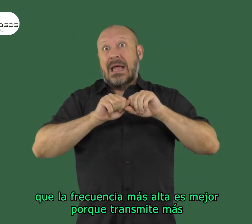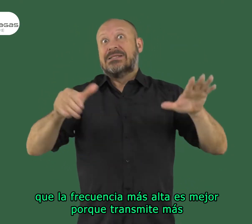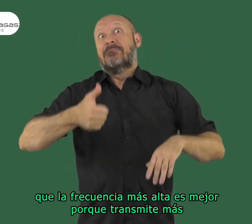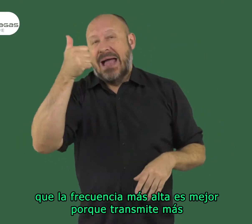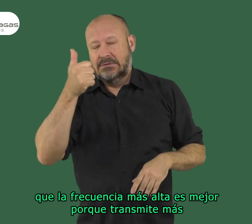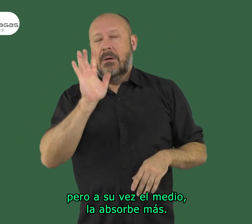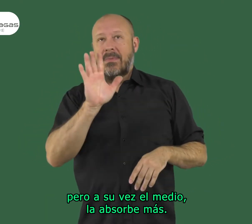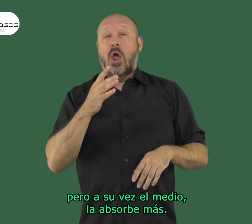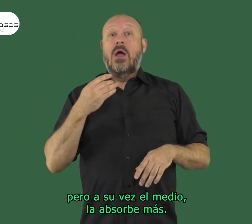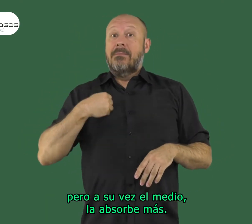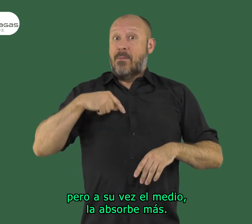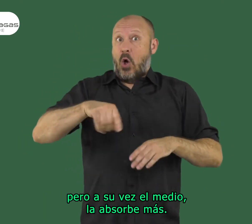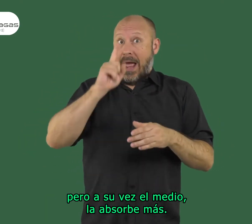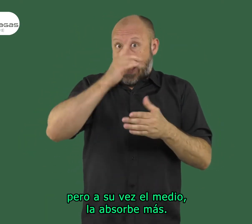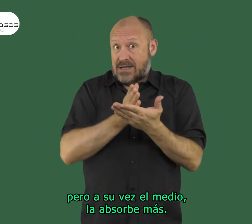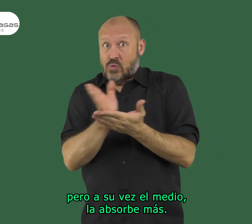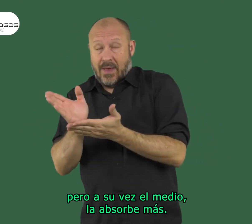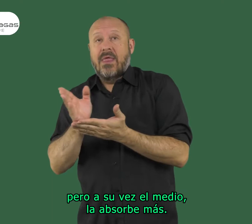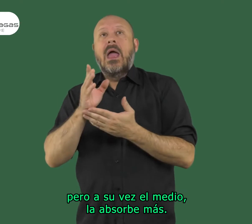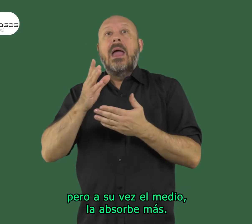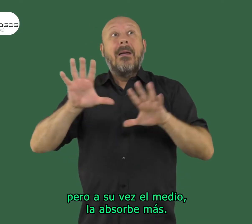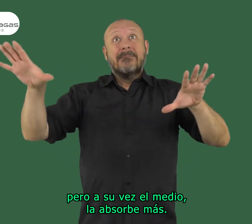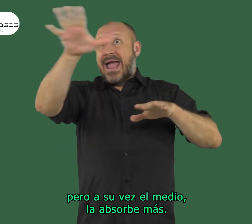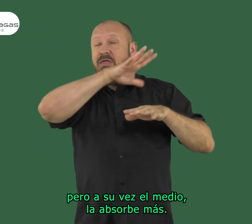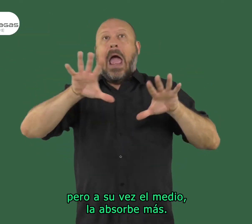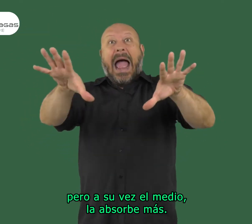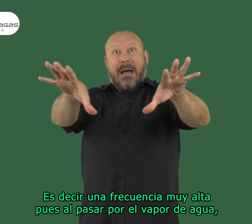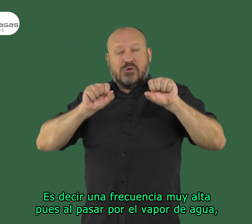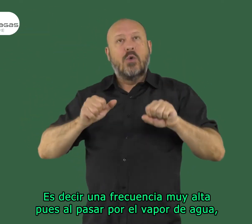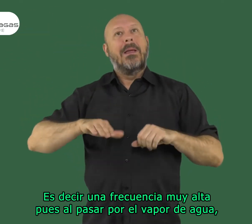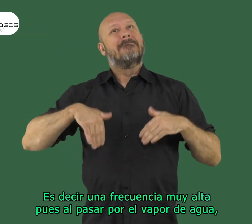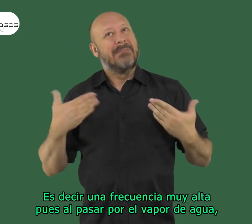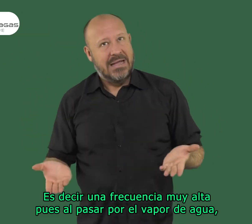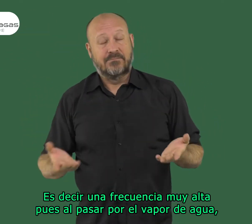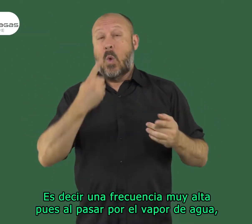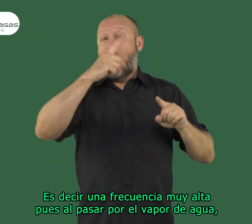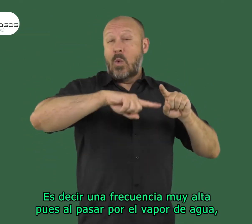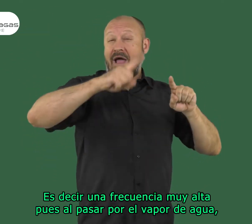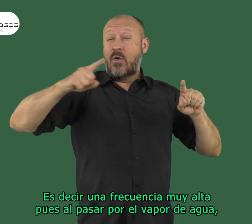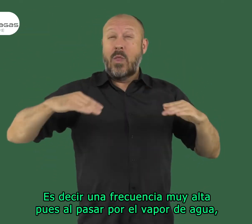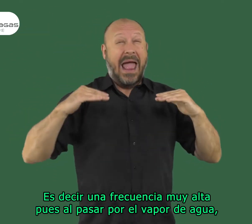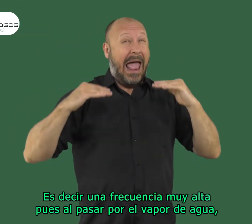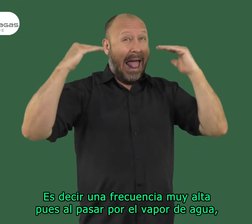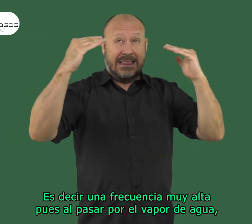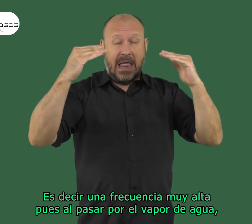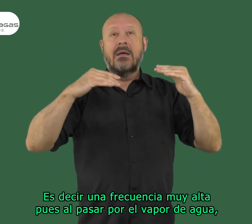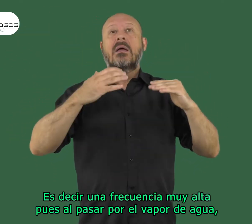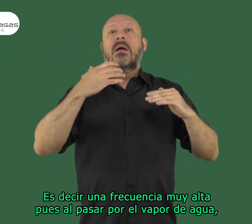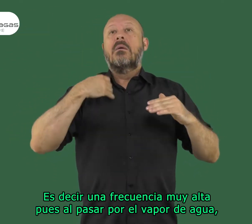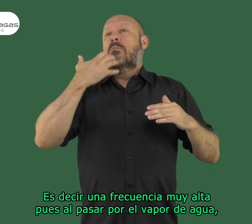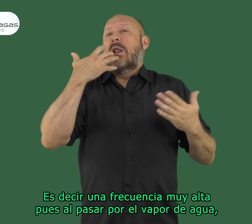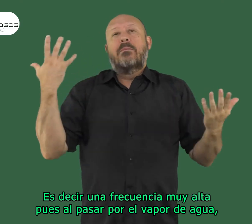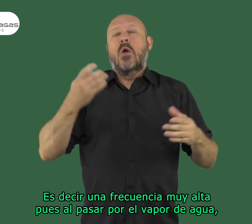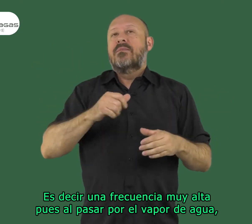mejor porque transmite más, pero a su vez el medio la absorbe más. Es decir, una frecuencia muy alta, pues